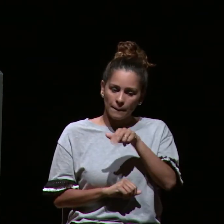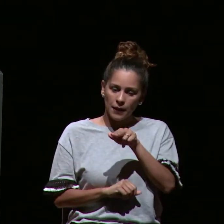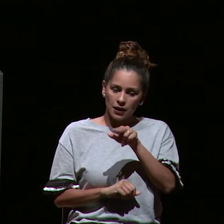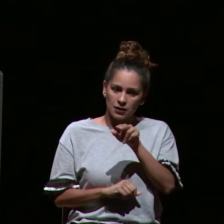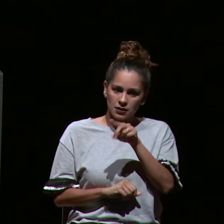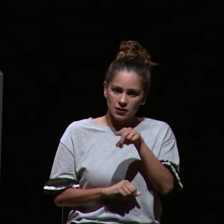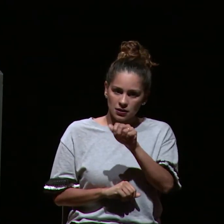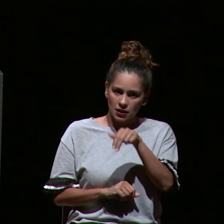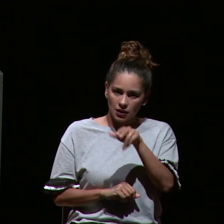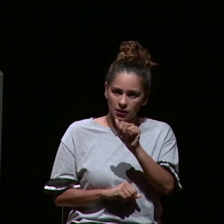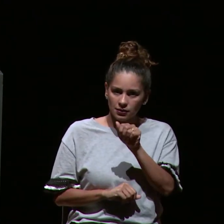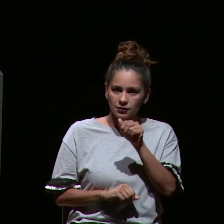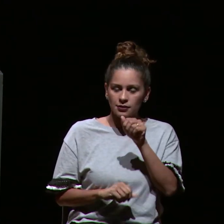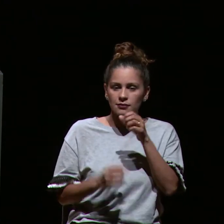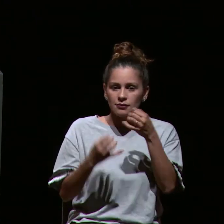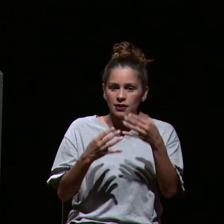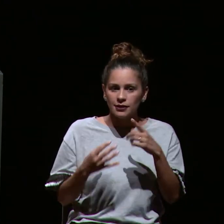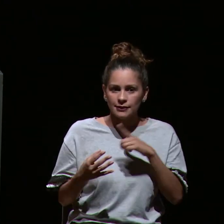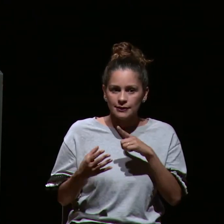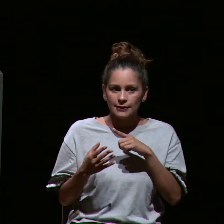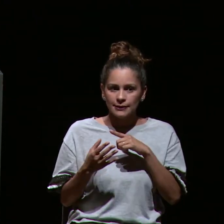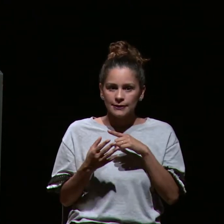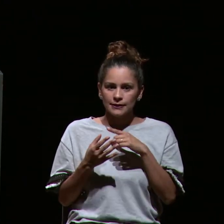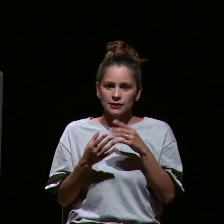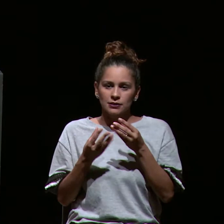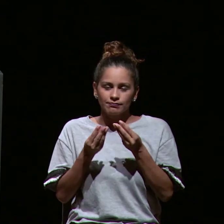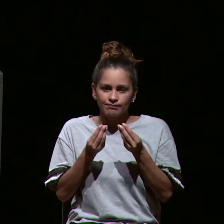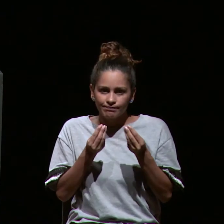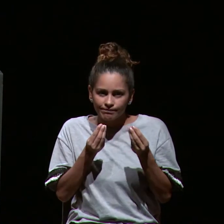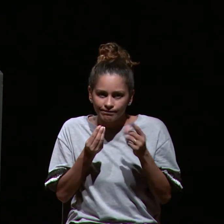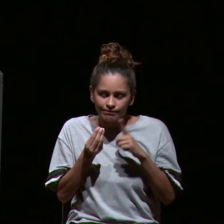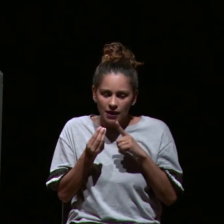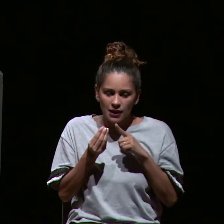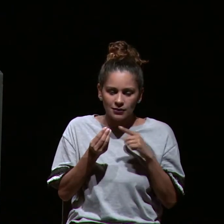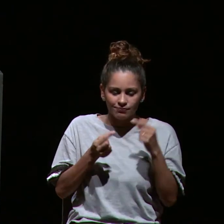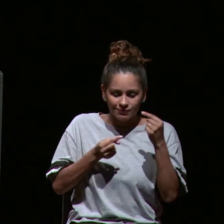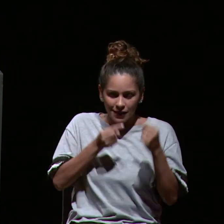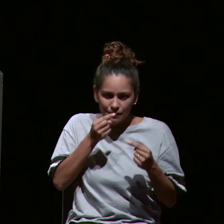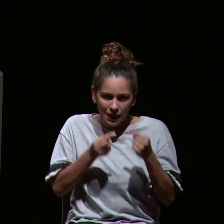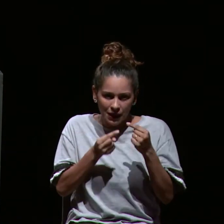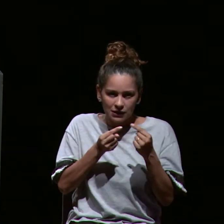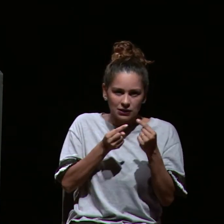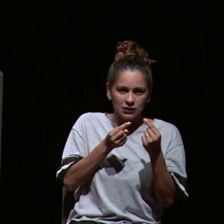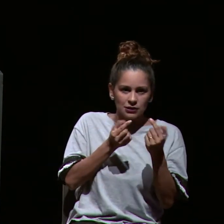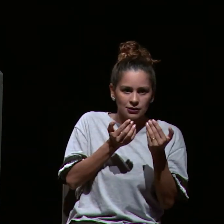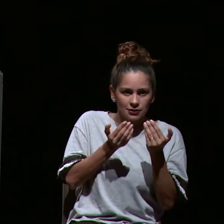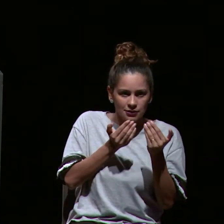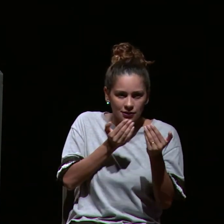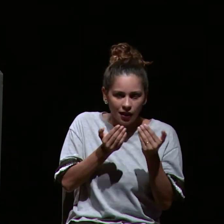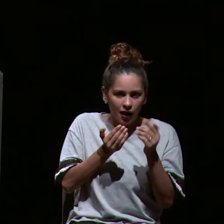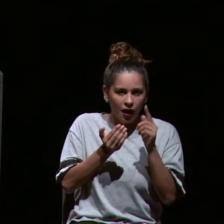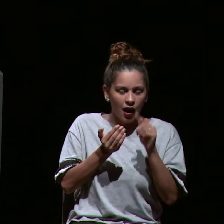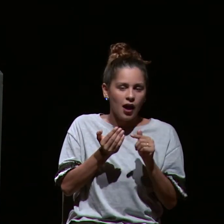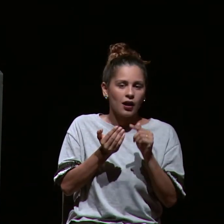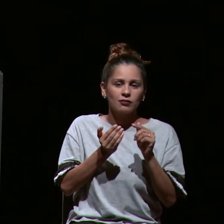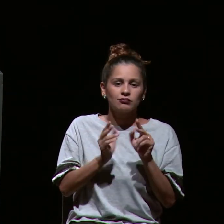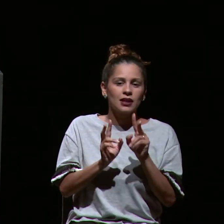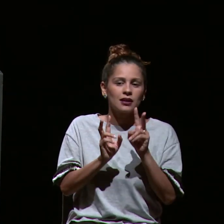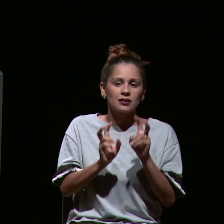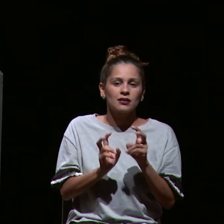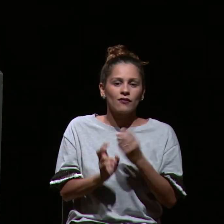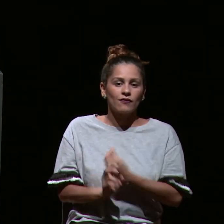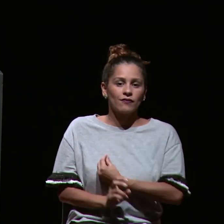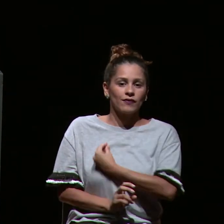entre negociação e resistência não era um debate intelectual a posteriori, mas uma questão de vida ou morte a ser